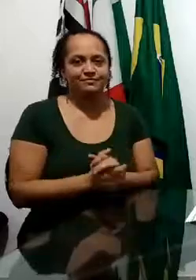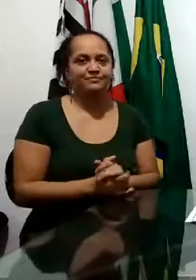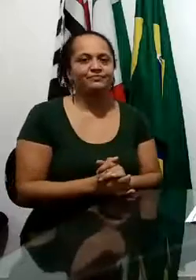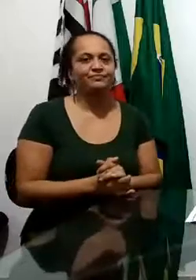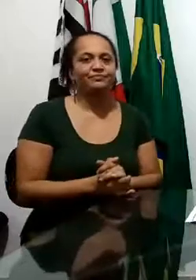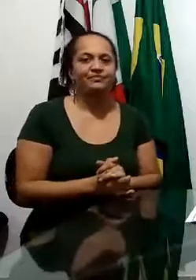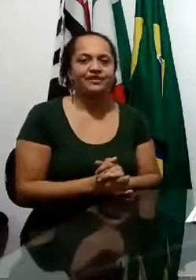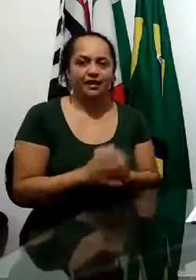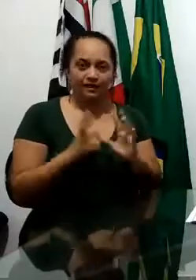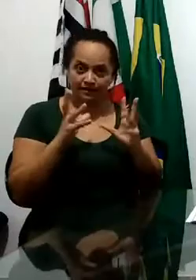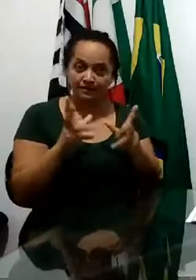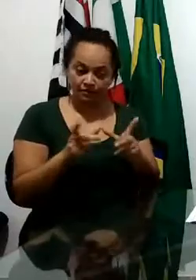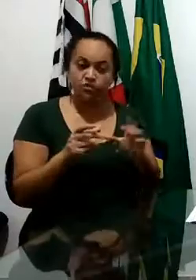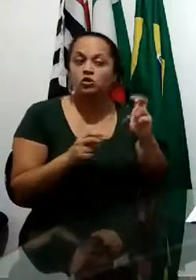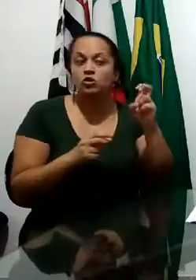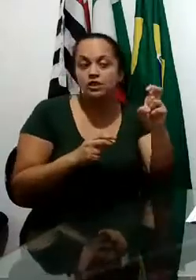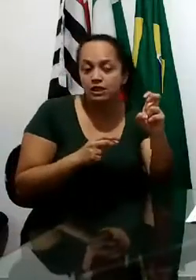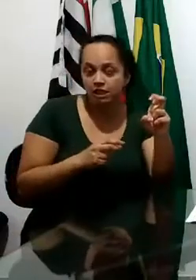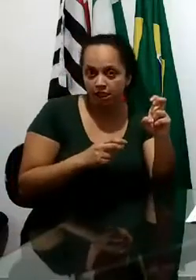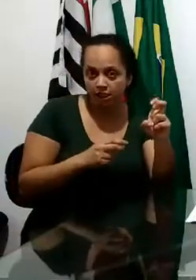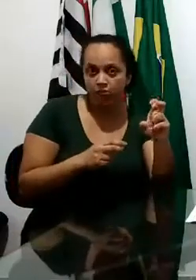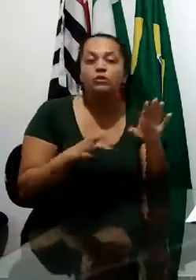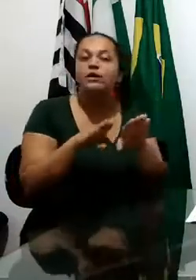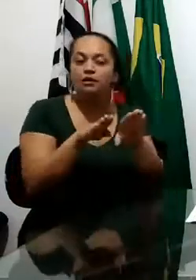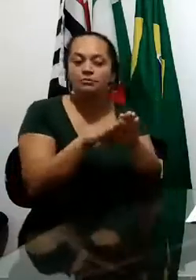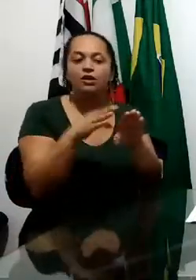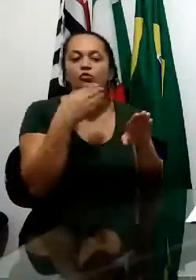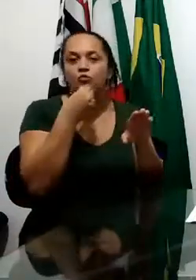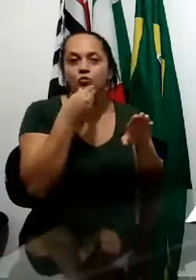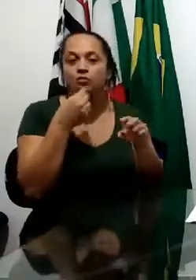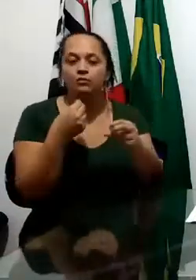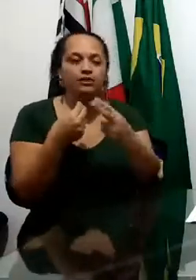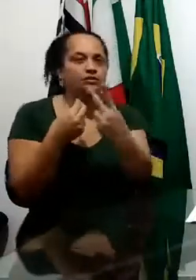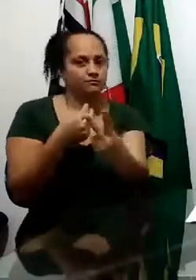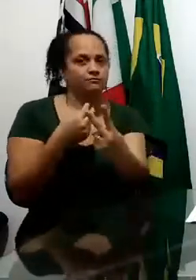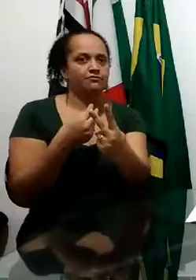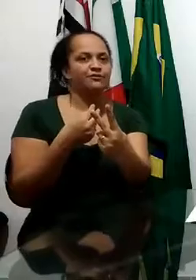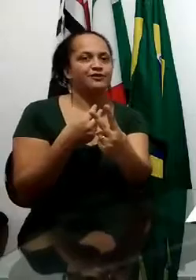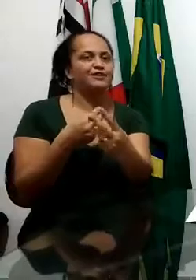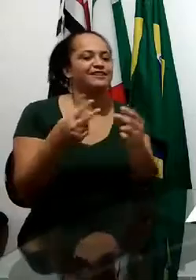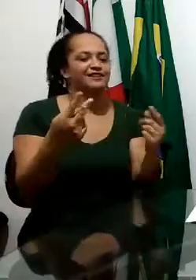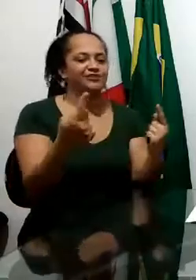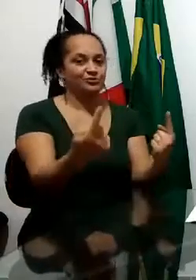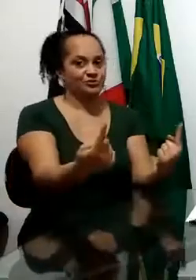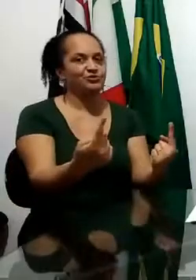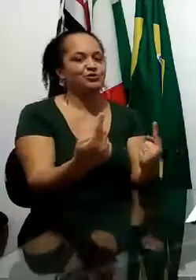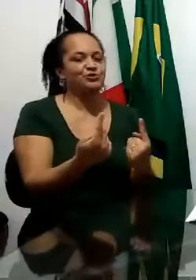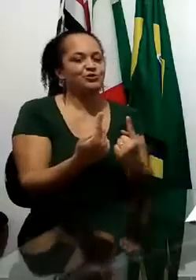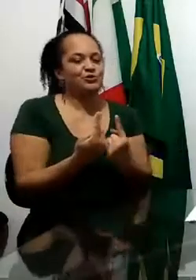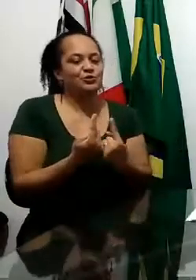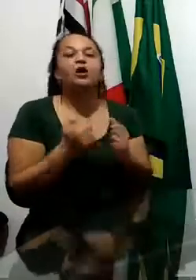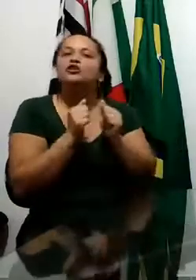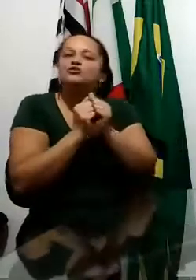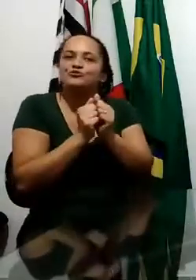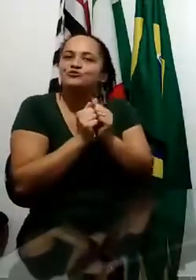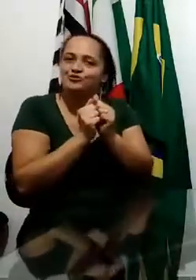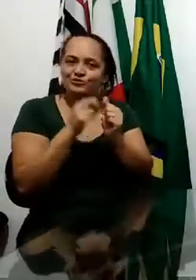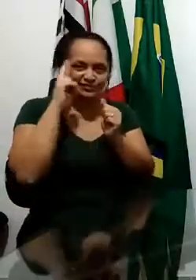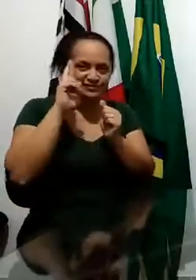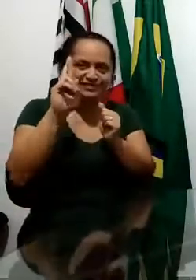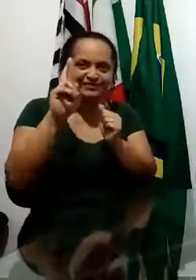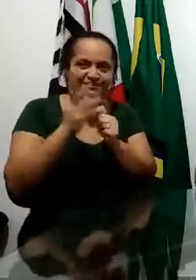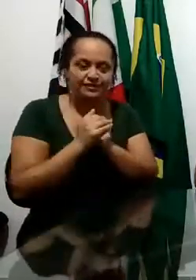Tanto que recebeu 5, quanto que recebeu 2. Eles foram recompensados pelo Senhor.